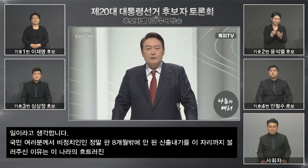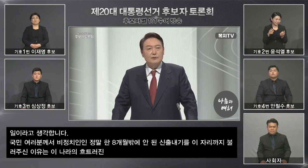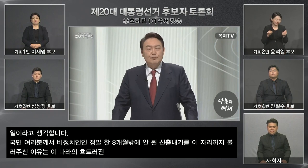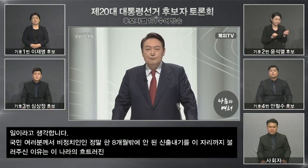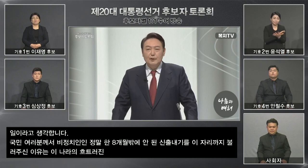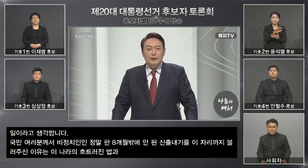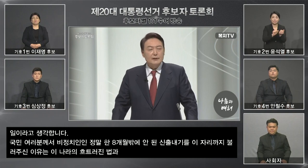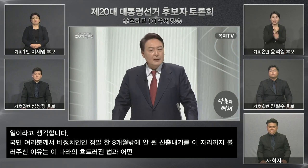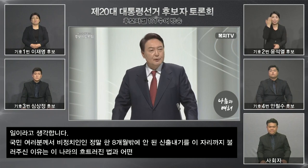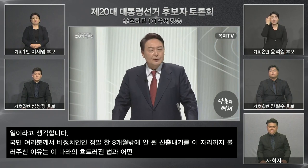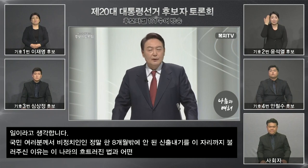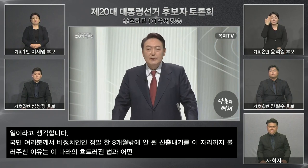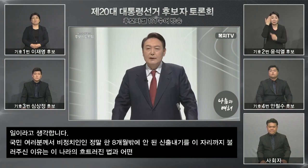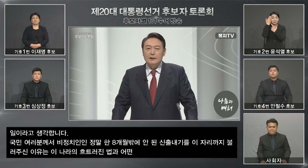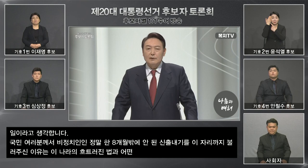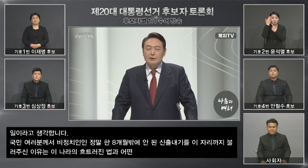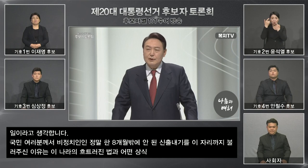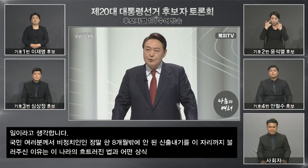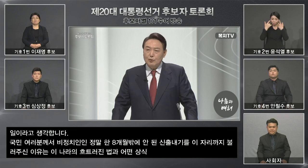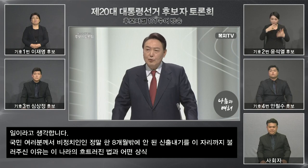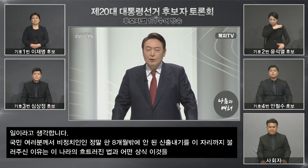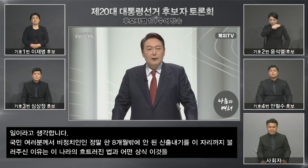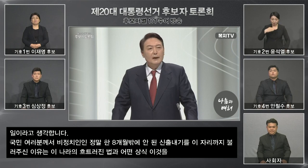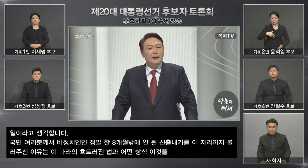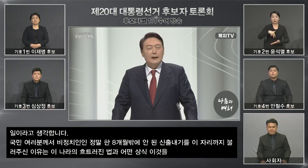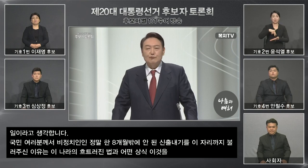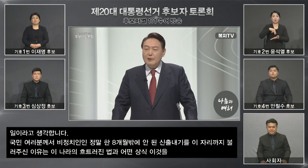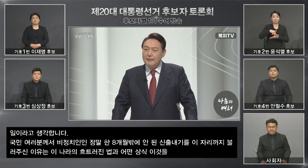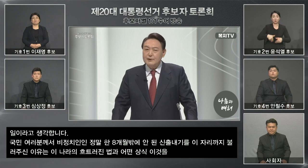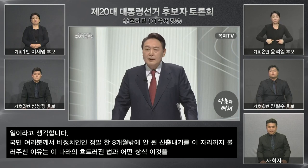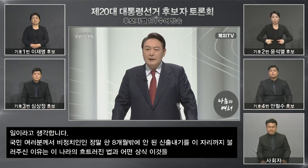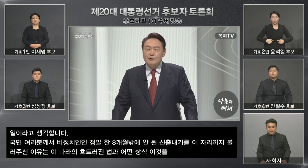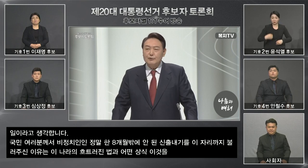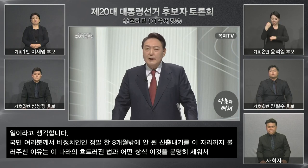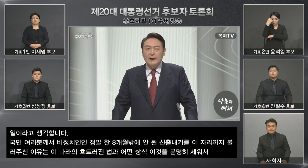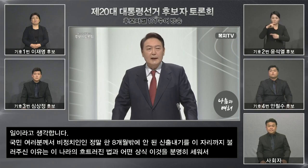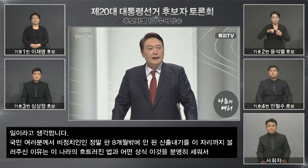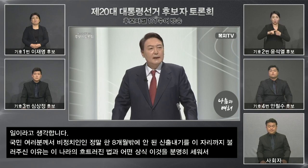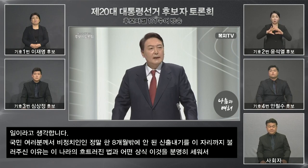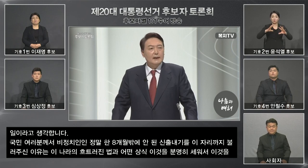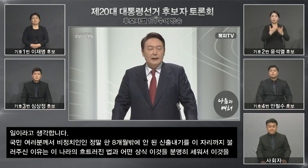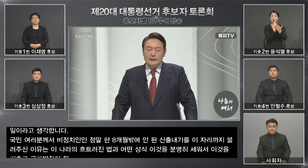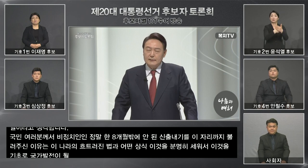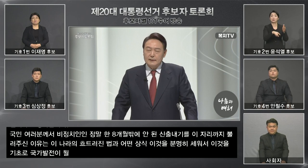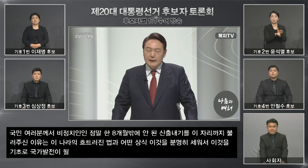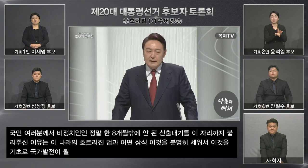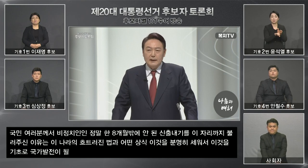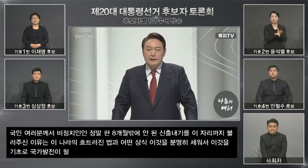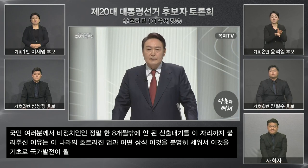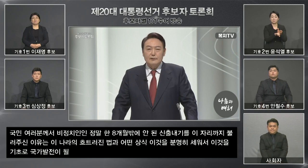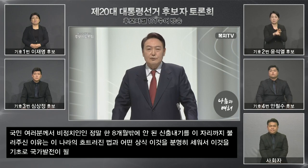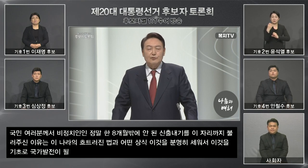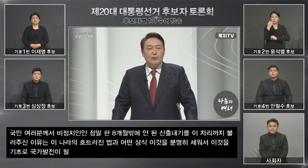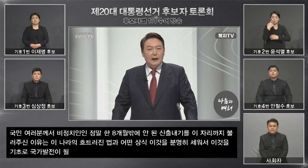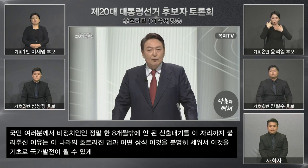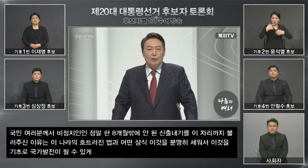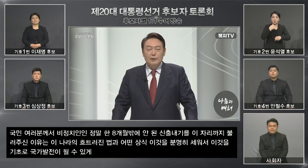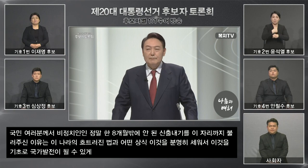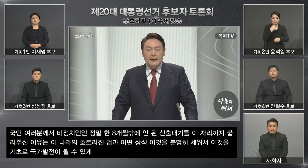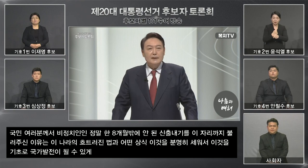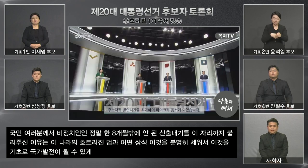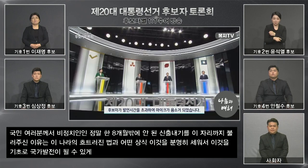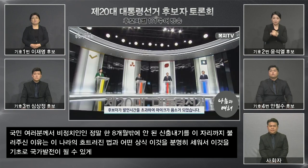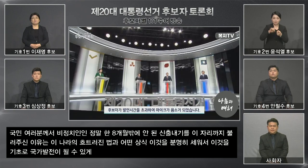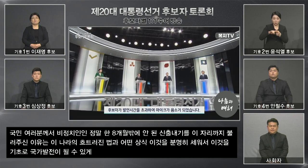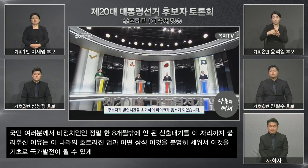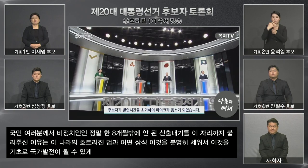이것을 분명히 세워서 이걸 기초로 국가 발전이 될 수 있게 기틀을 닦으라는 그런 뜻으로 알고